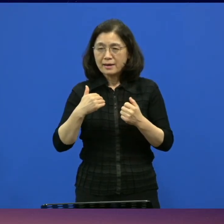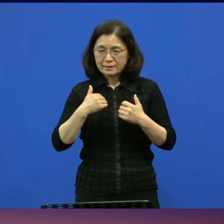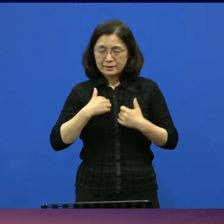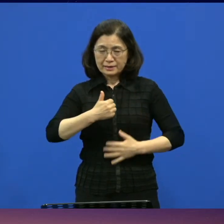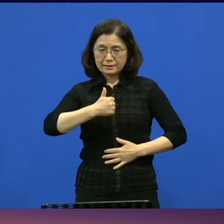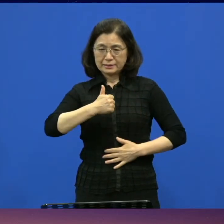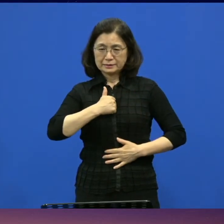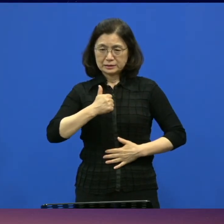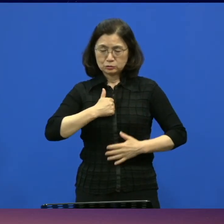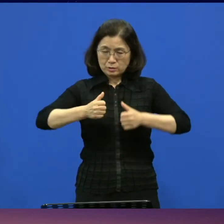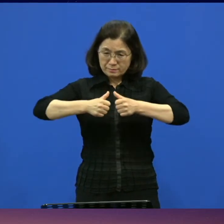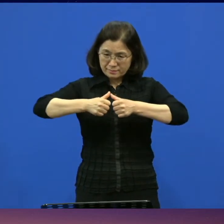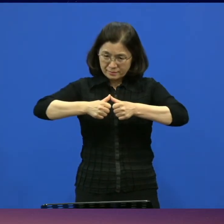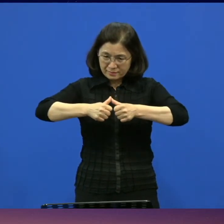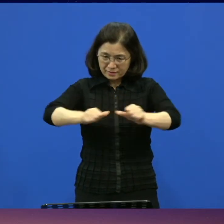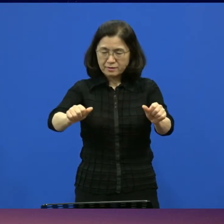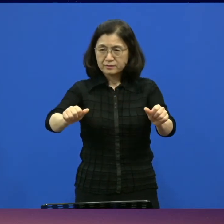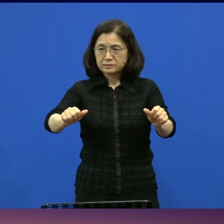그래요.